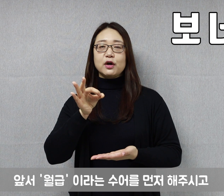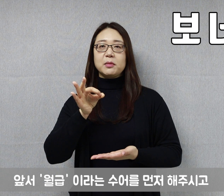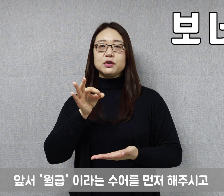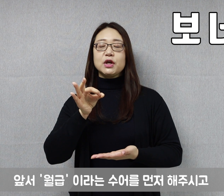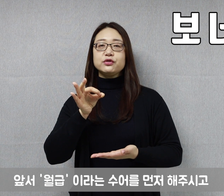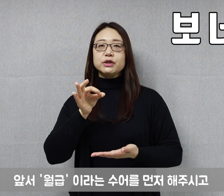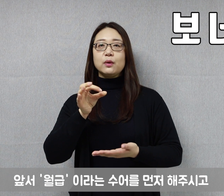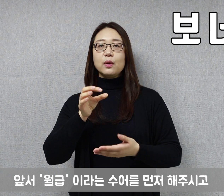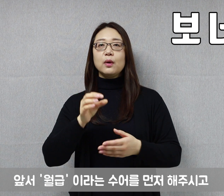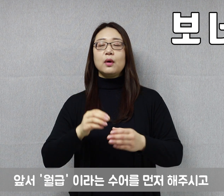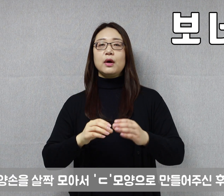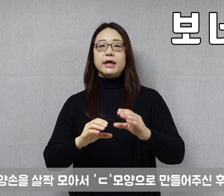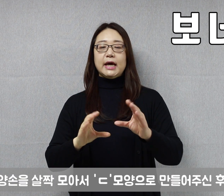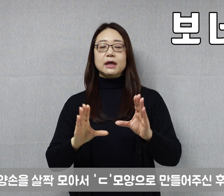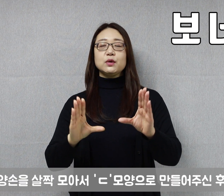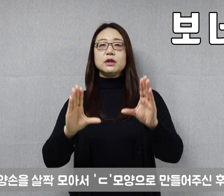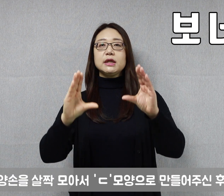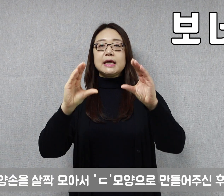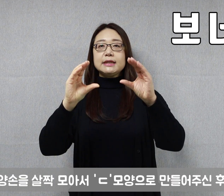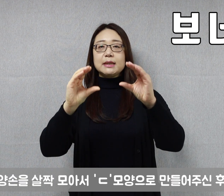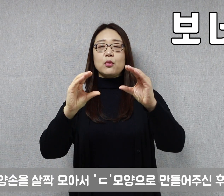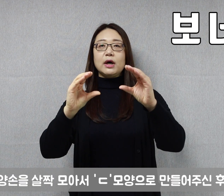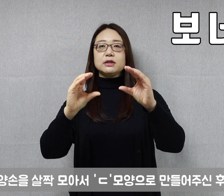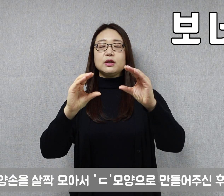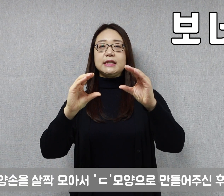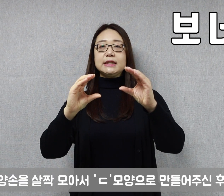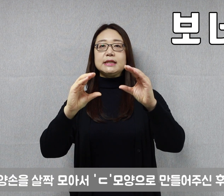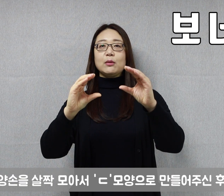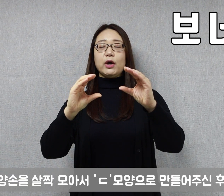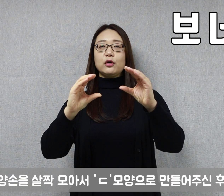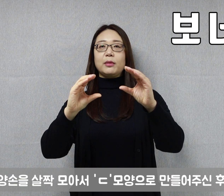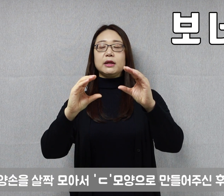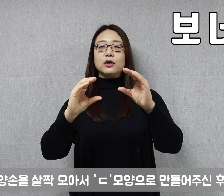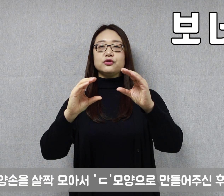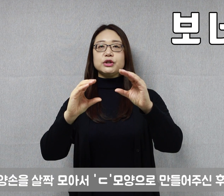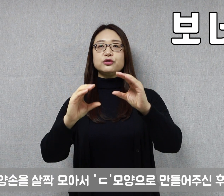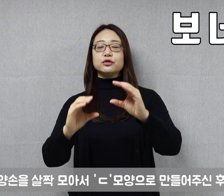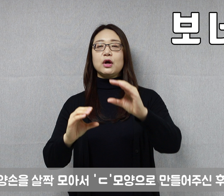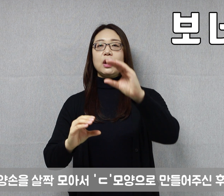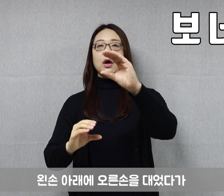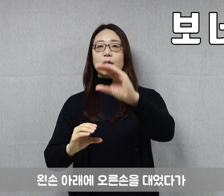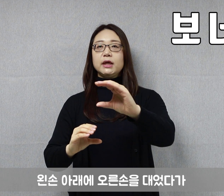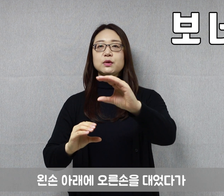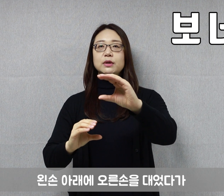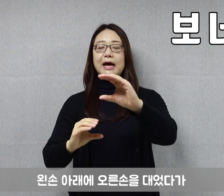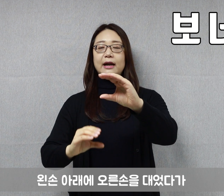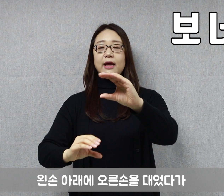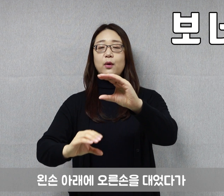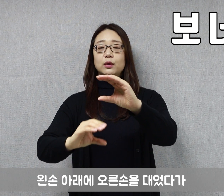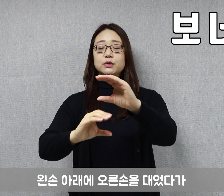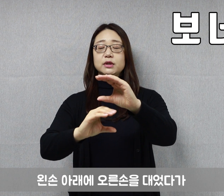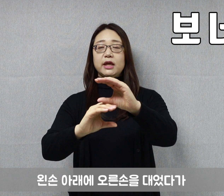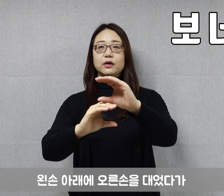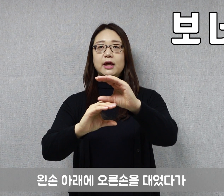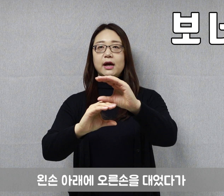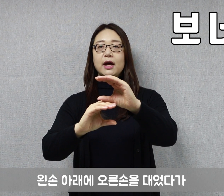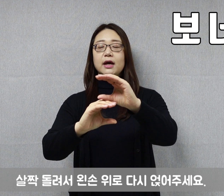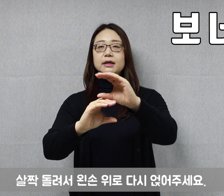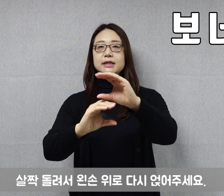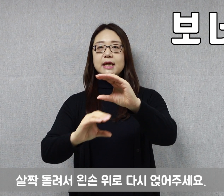먼저 해주시고 양손을 살짝 모아서 디귿자 모양으로 만들어주신 후 왼손 아래에 오른손을 대었다가